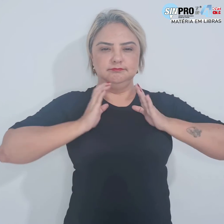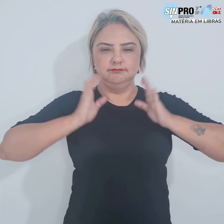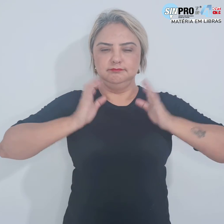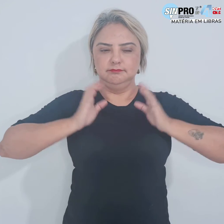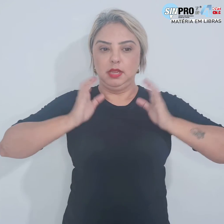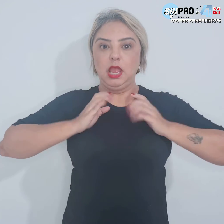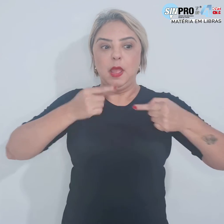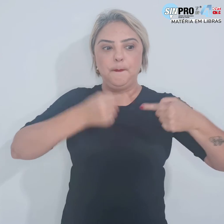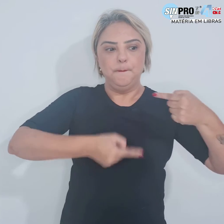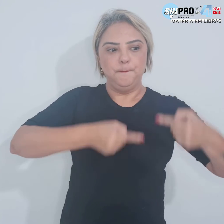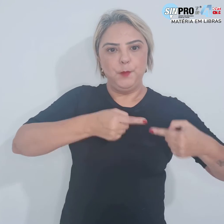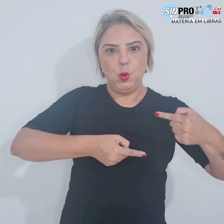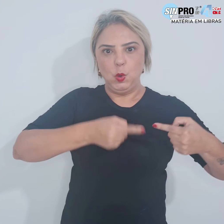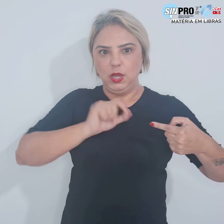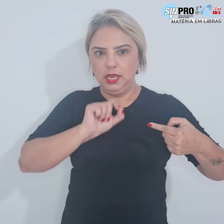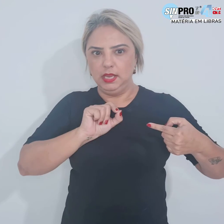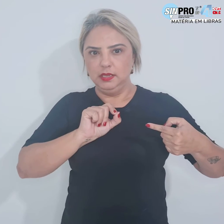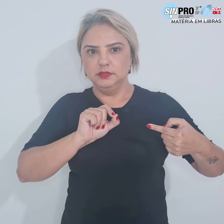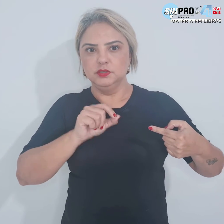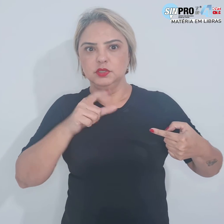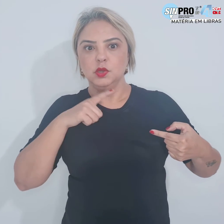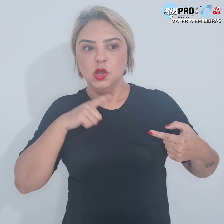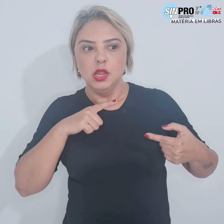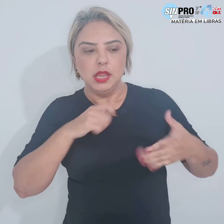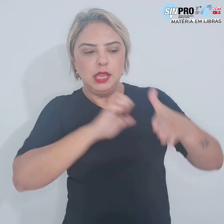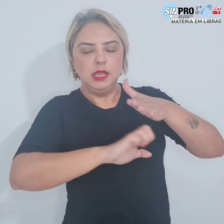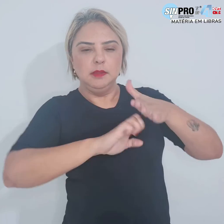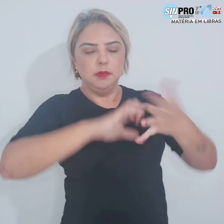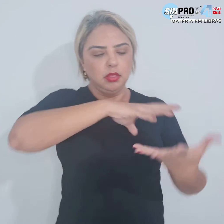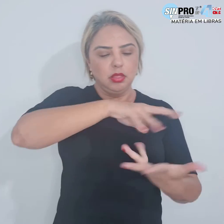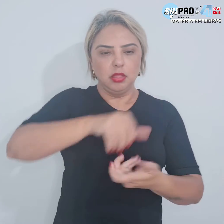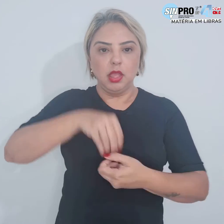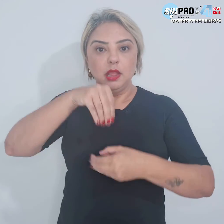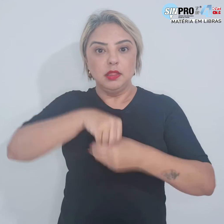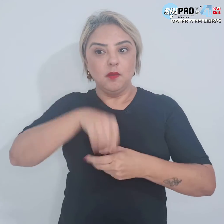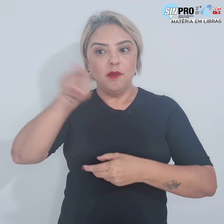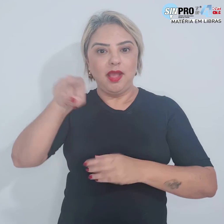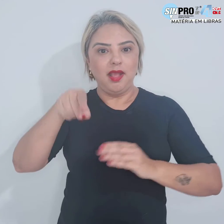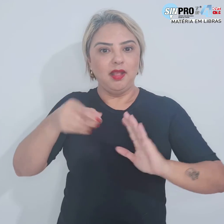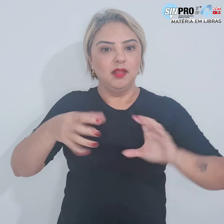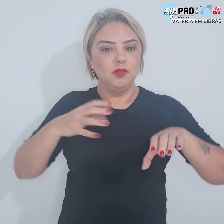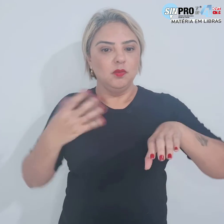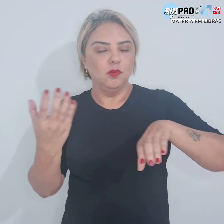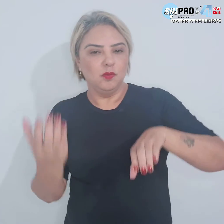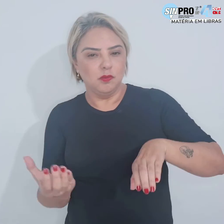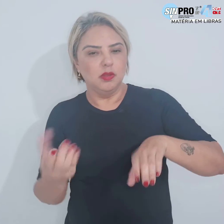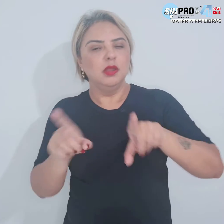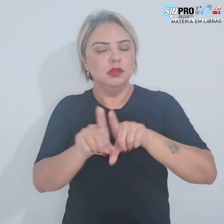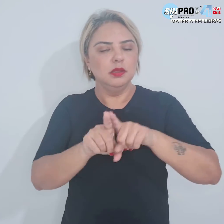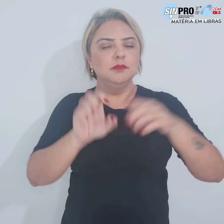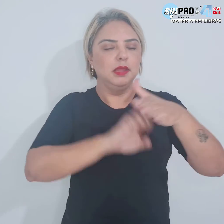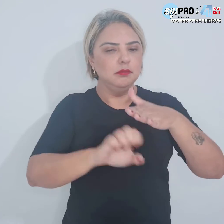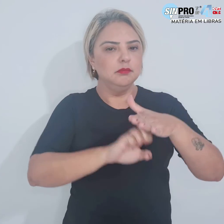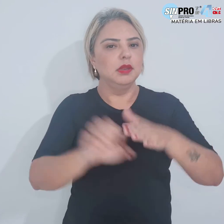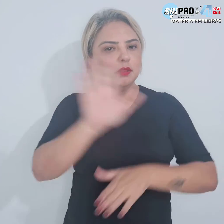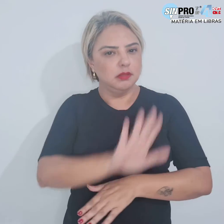políticos prepostos de multinacionais no Congresso Nacional e até de empresas nacionais, o